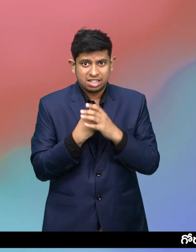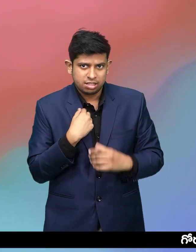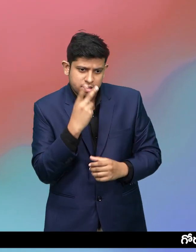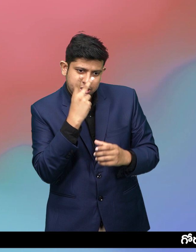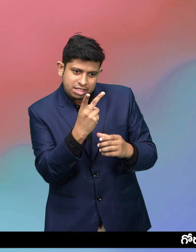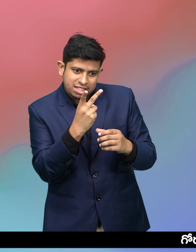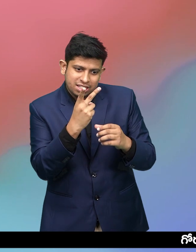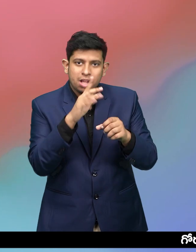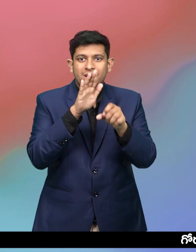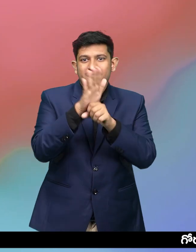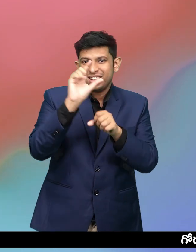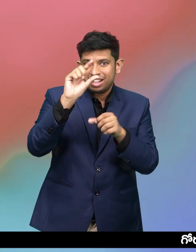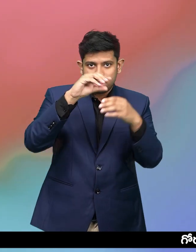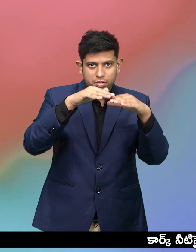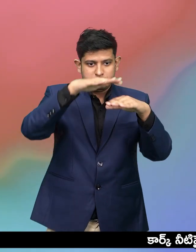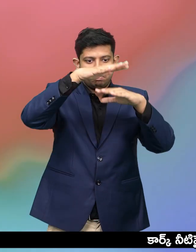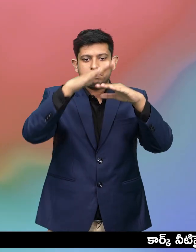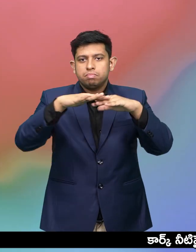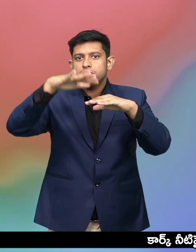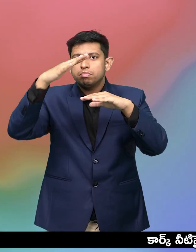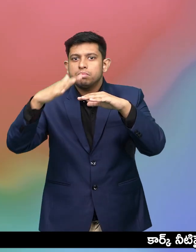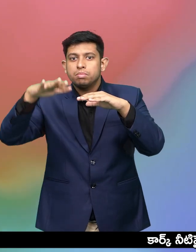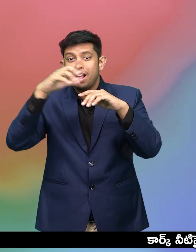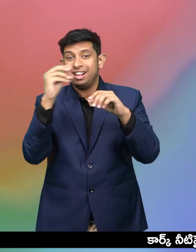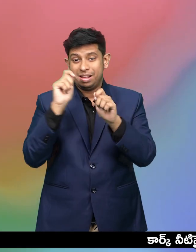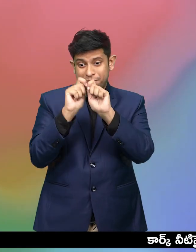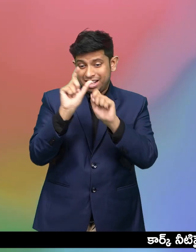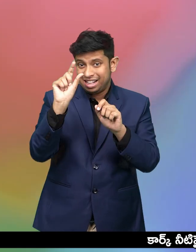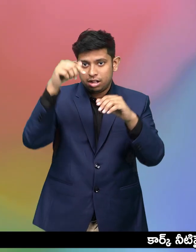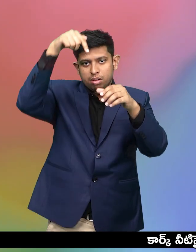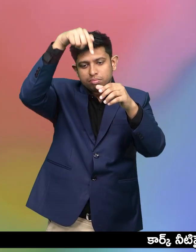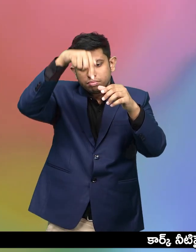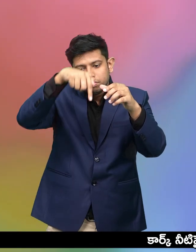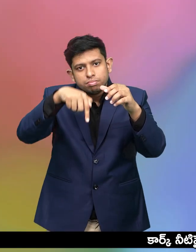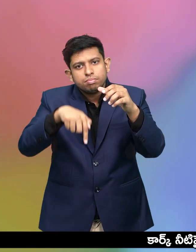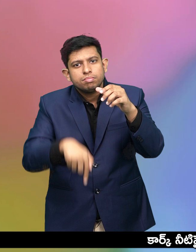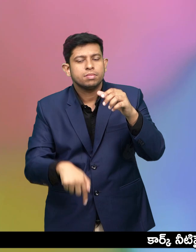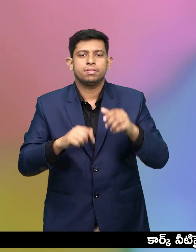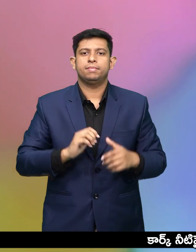గోరు నీటిలో మునిగిపోతున్నప్పుడు కార్క్ నీటిపై తేలుతుందని మనము గమనించాము.